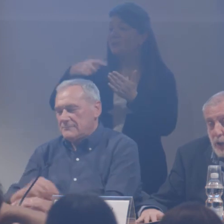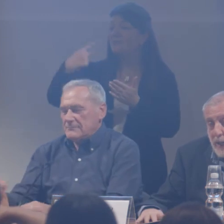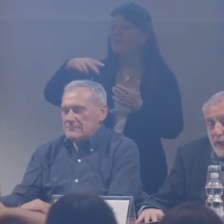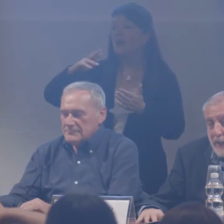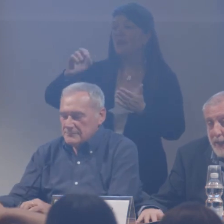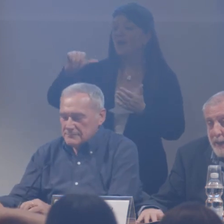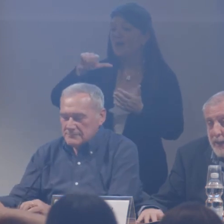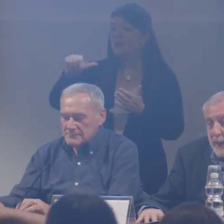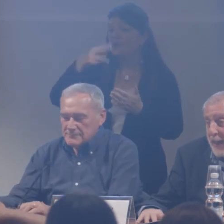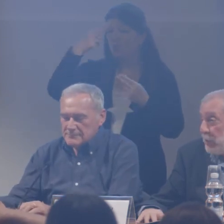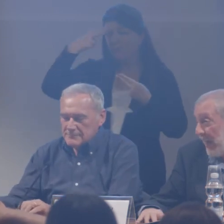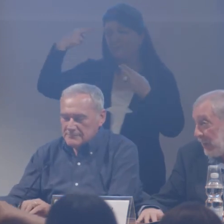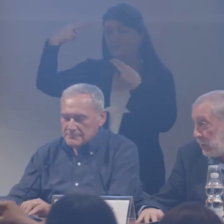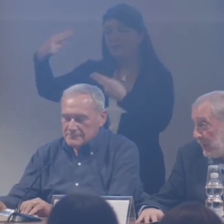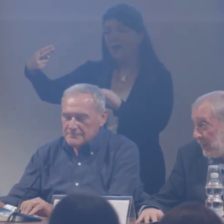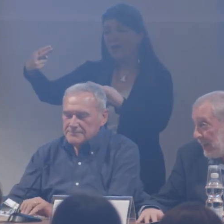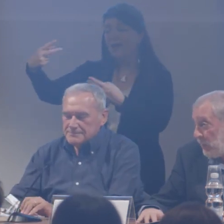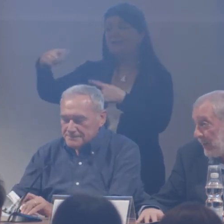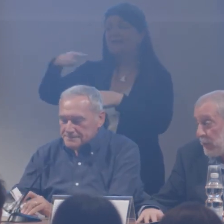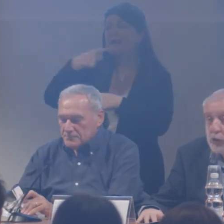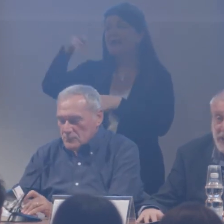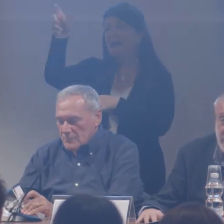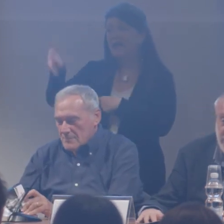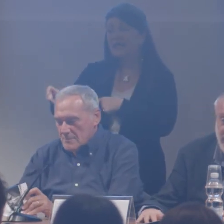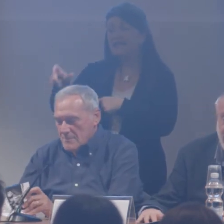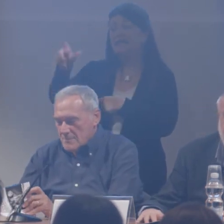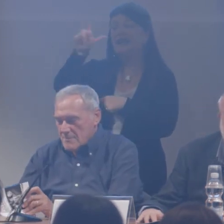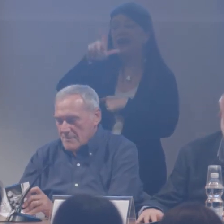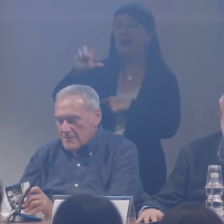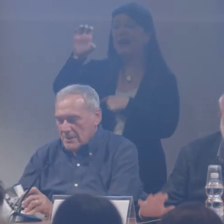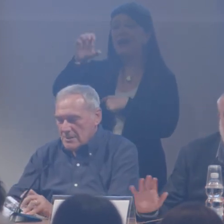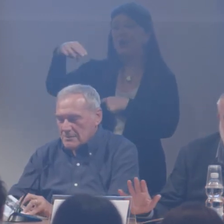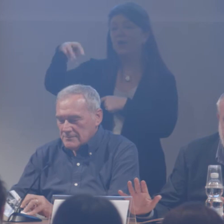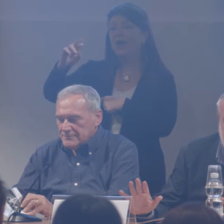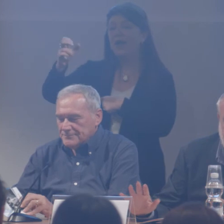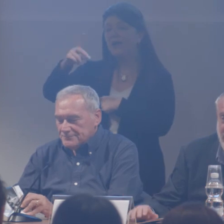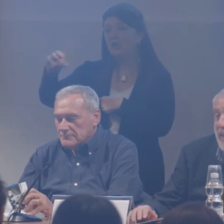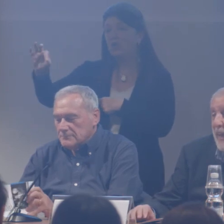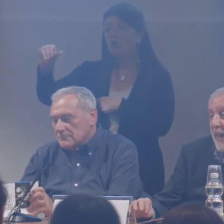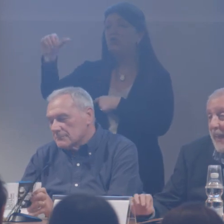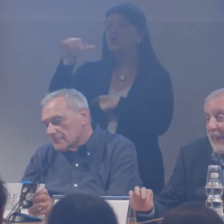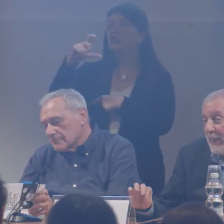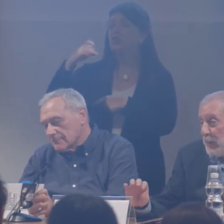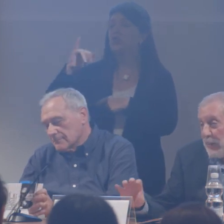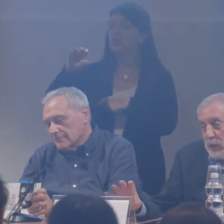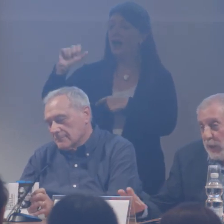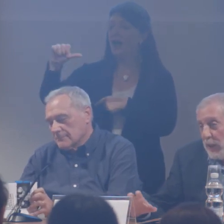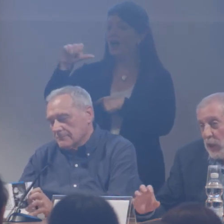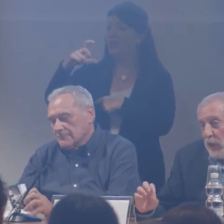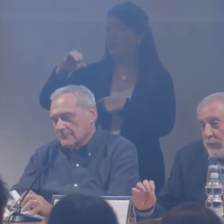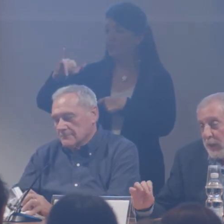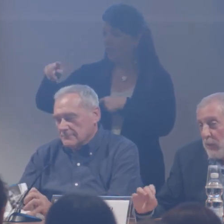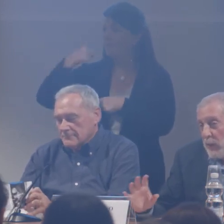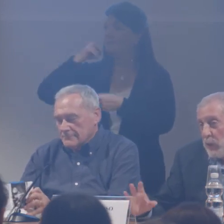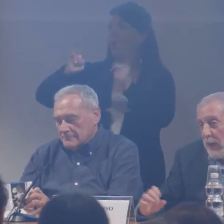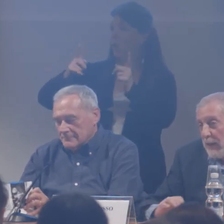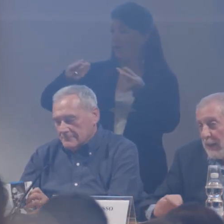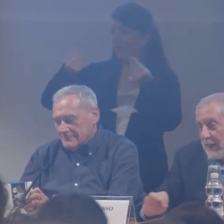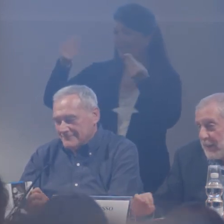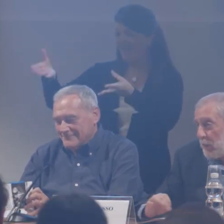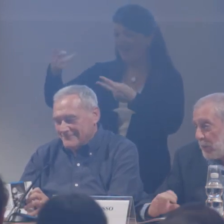capitolo a Sciascia, a Leonardo Sciascia, e quindi alla politica. E in quello, per come